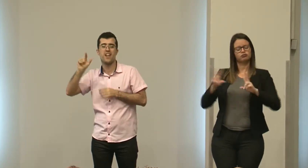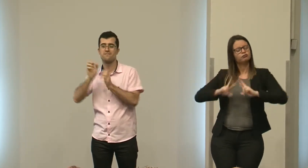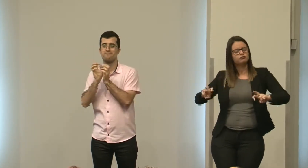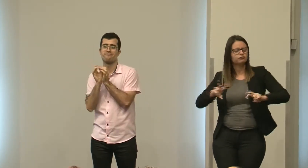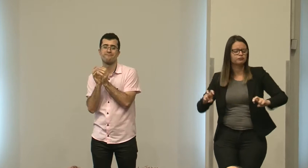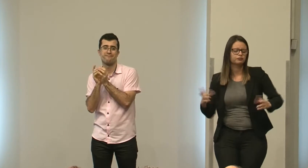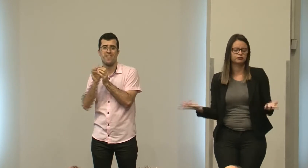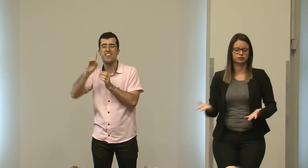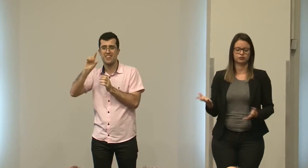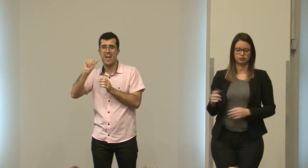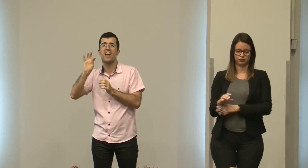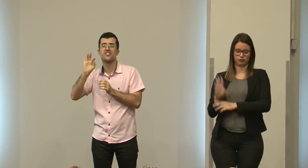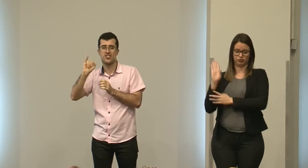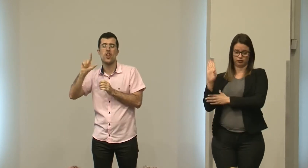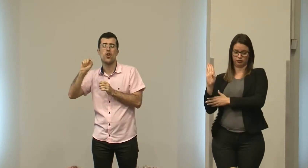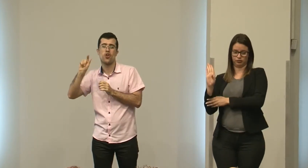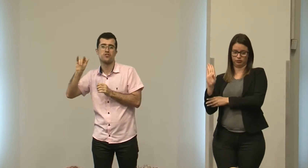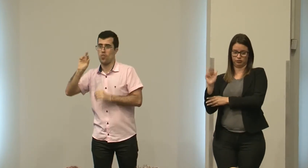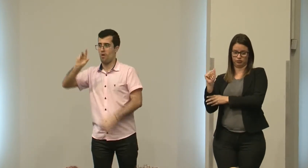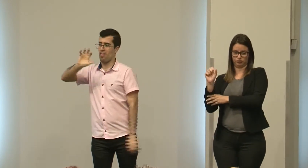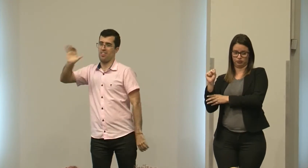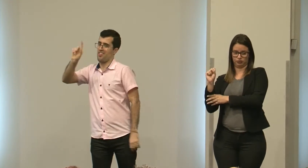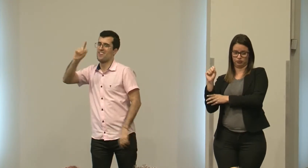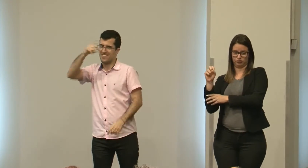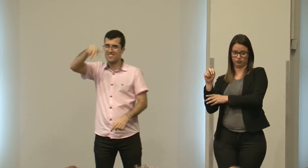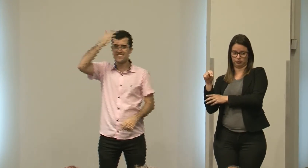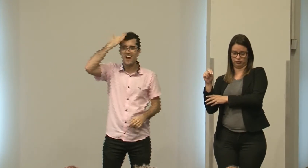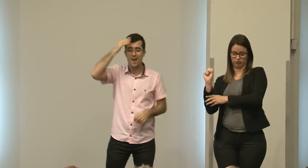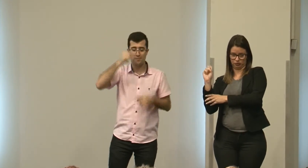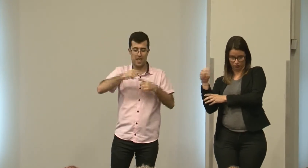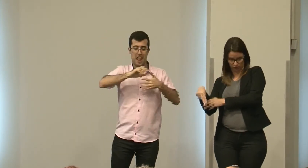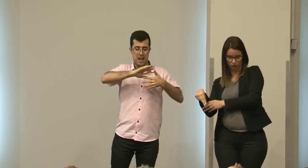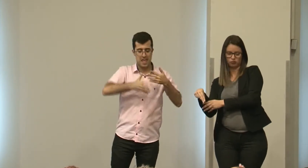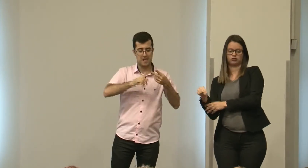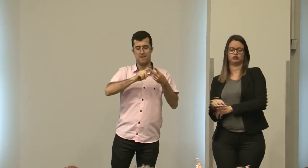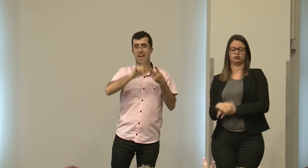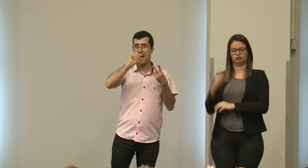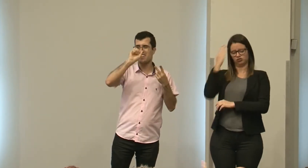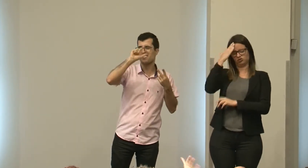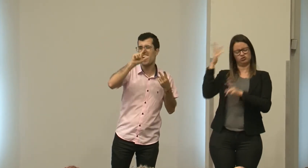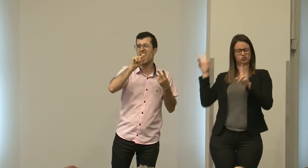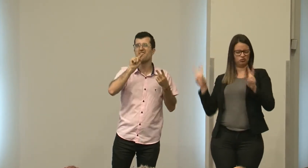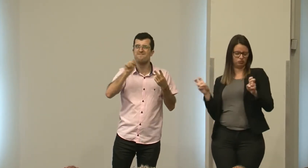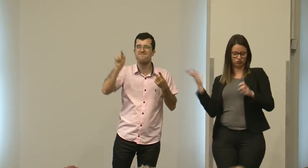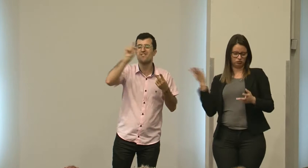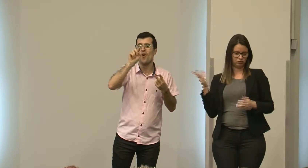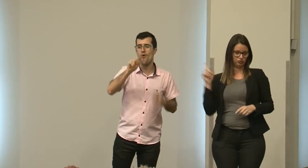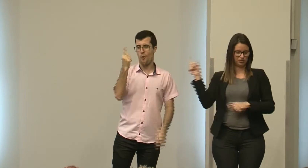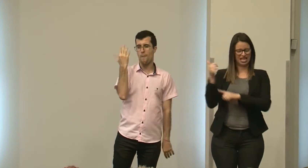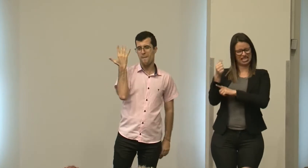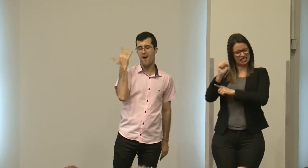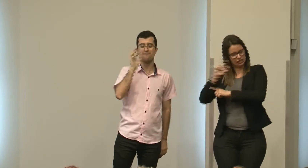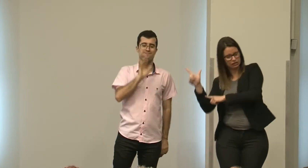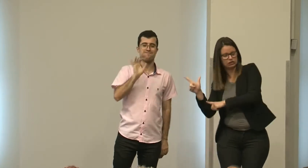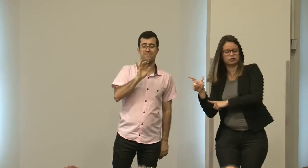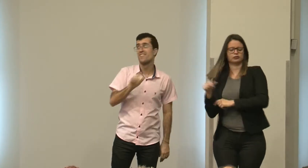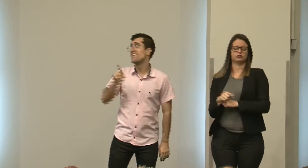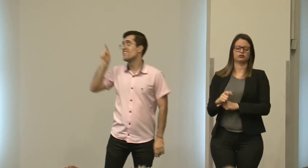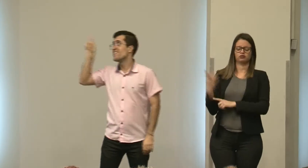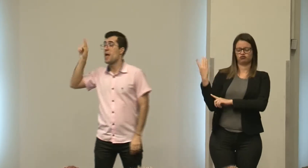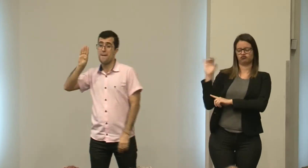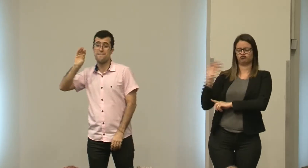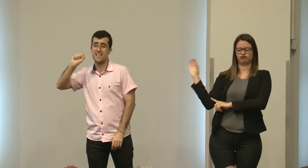Sutton Spence, em 94, que fala especificamente sobre datilologia. Nós sabemos que